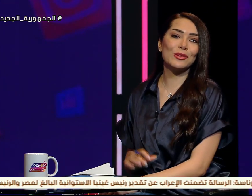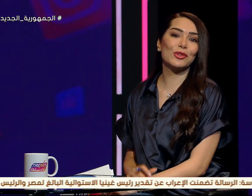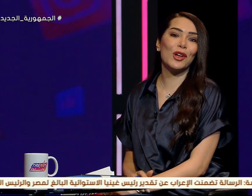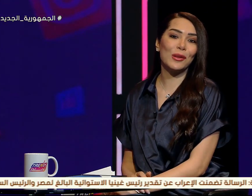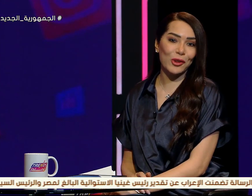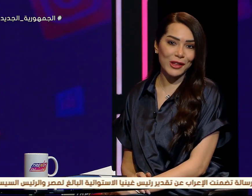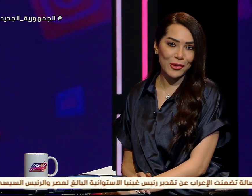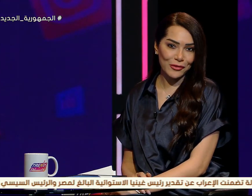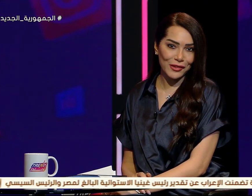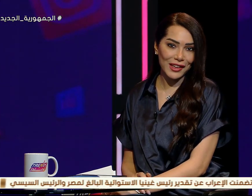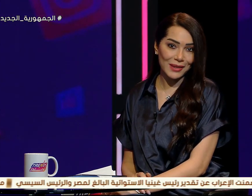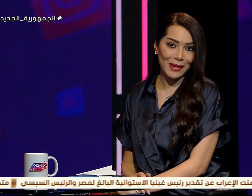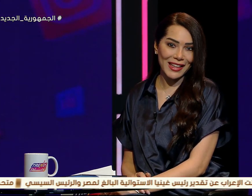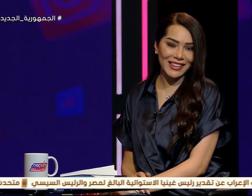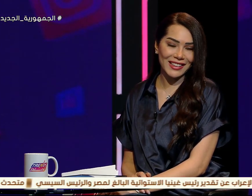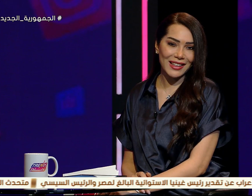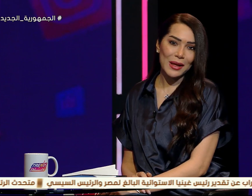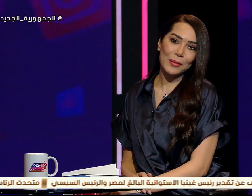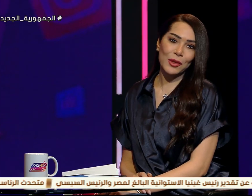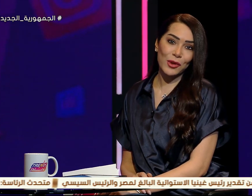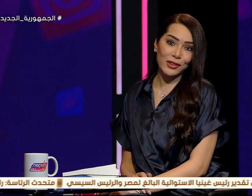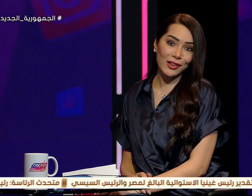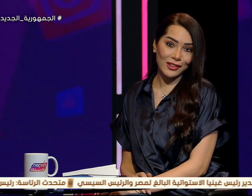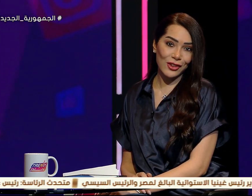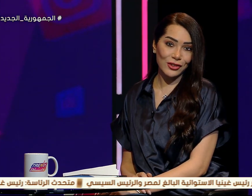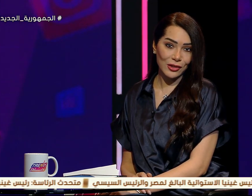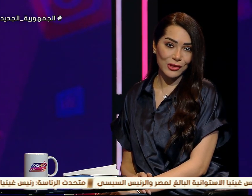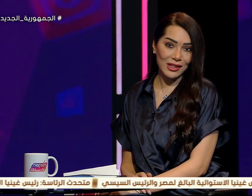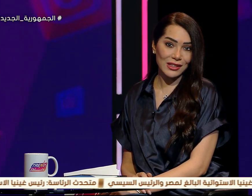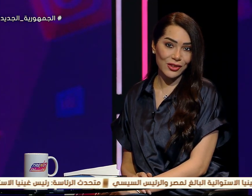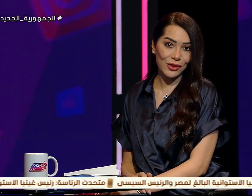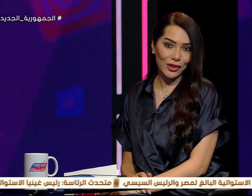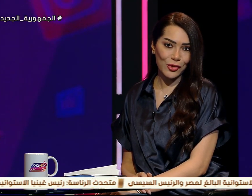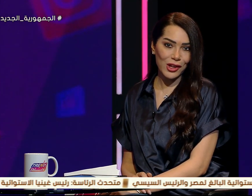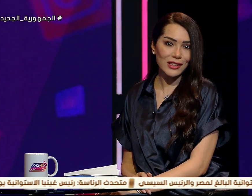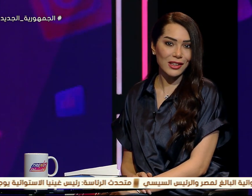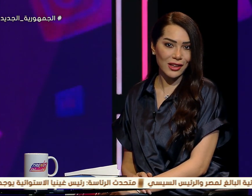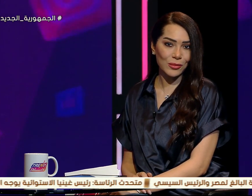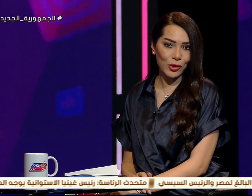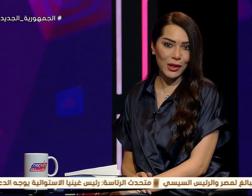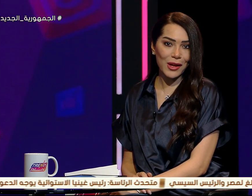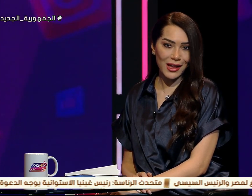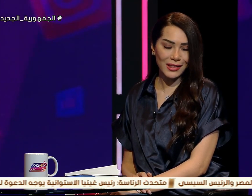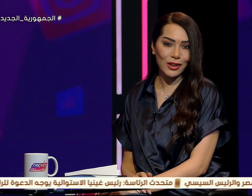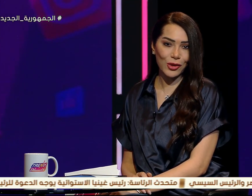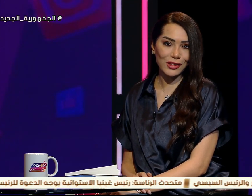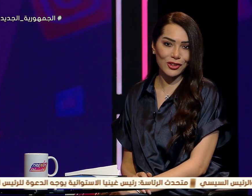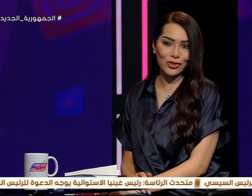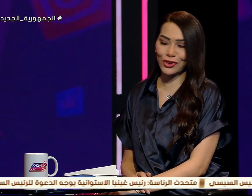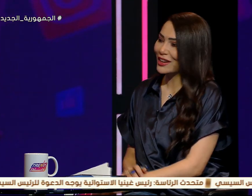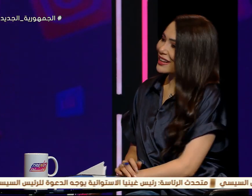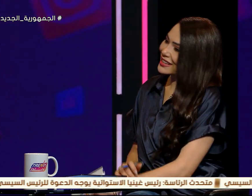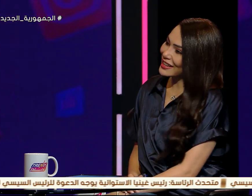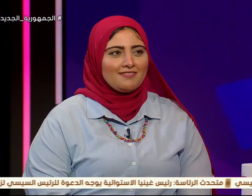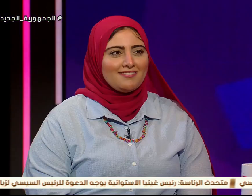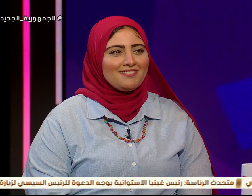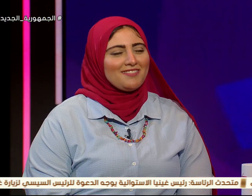صناع المحتوى في المجال ده منورنا النهارده الاستاذه ساره الجهري صنعه محتوى عن لغه الاشاره ازيك يا ساره